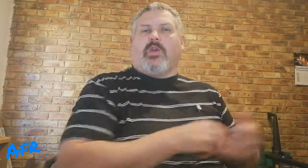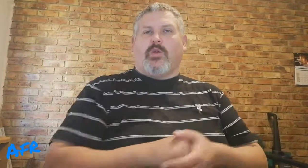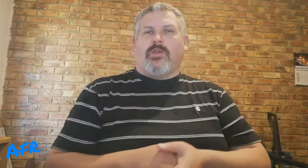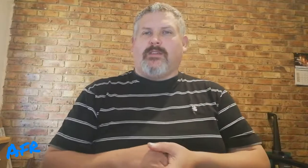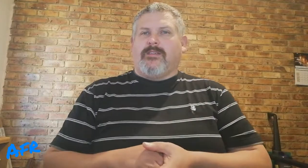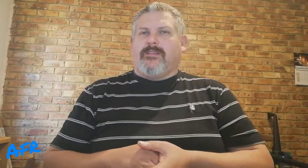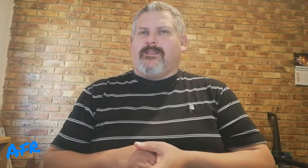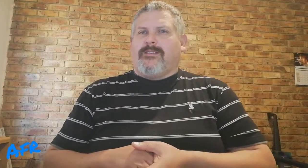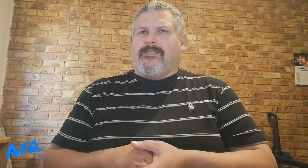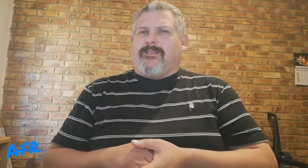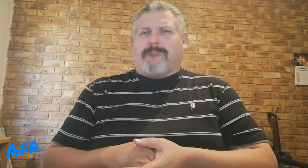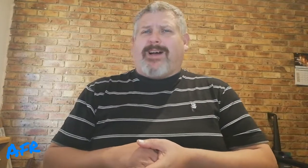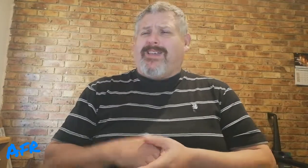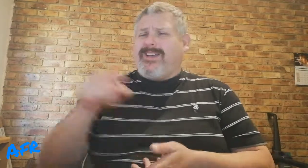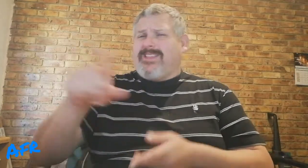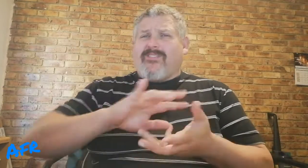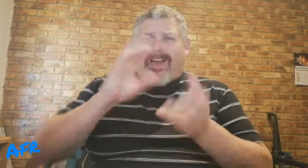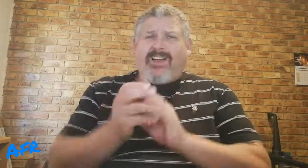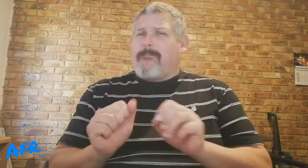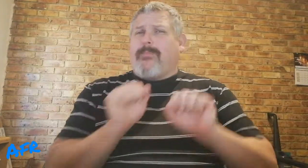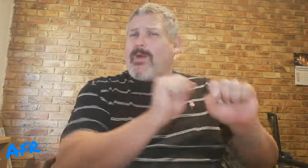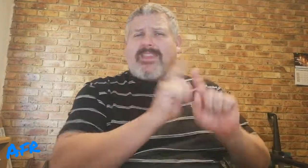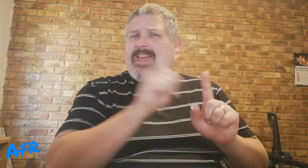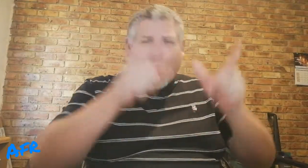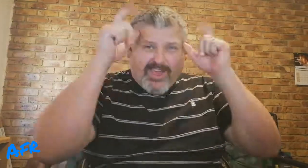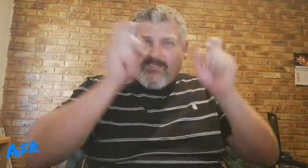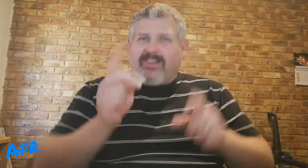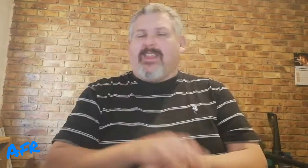jou. Maar die duivel behoort nie aan die duivel nie.